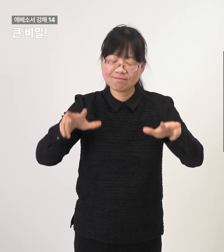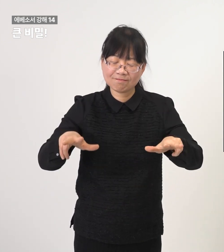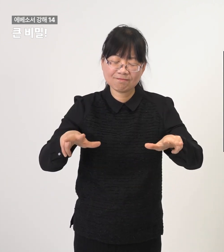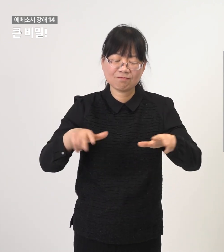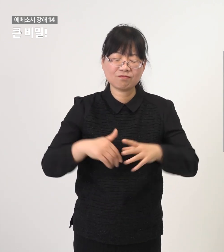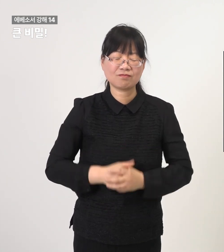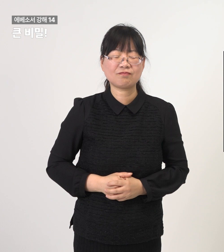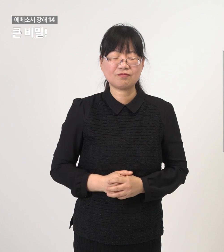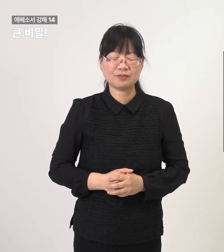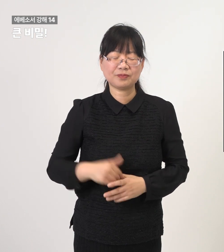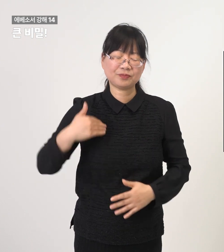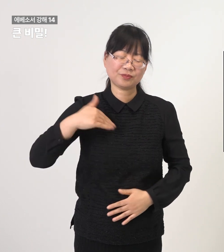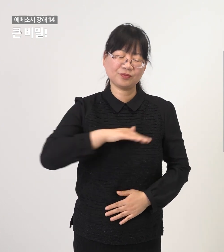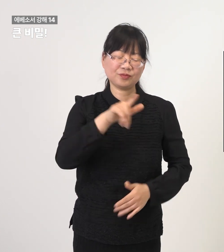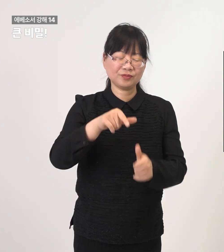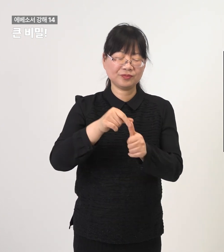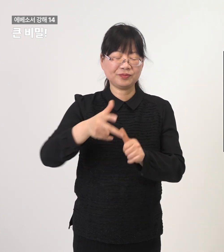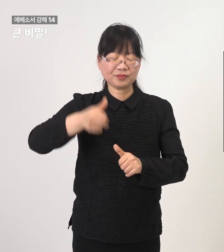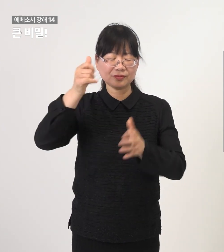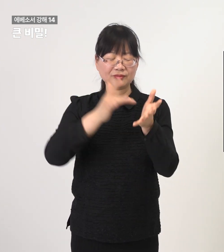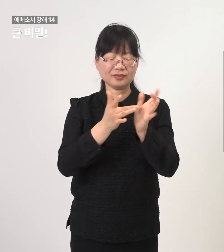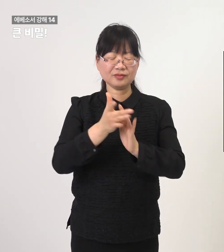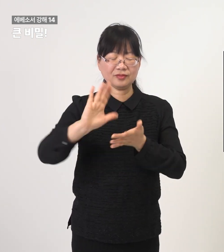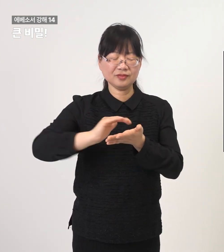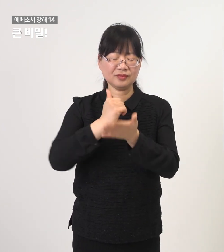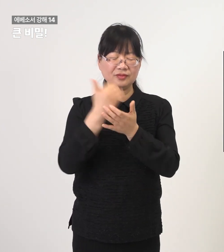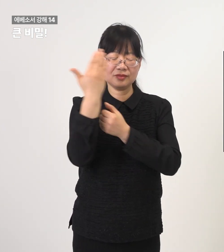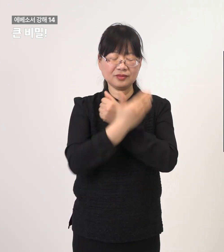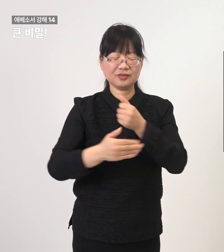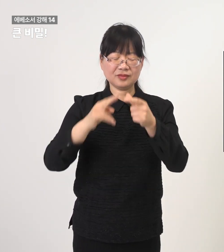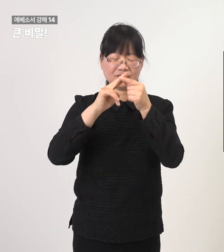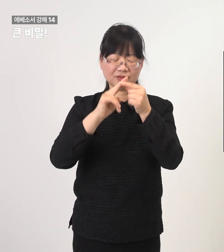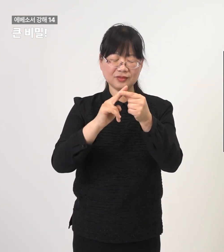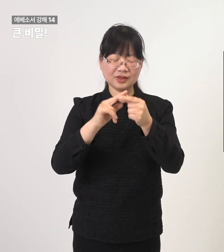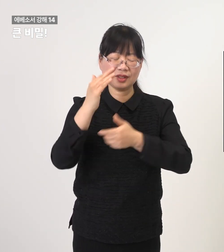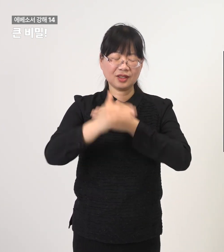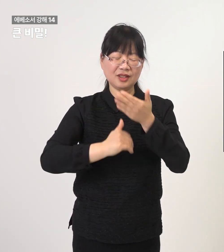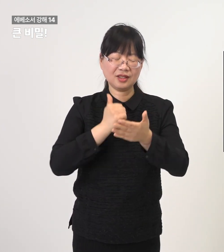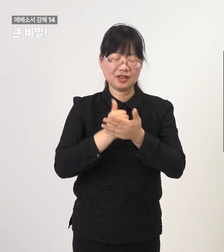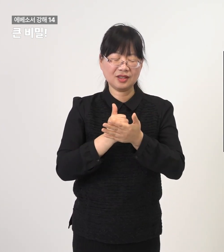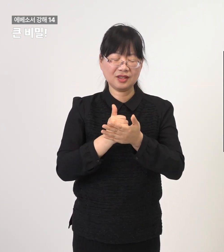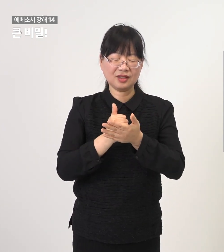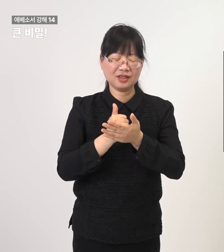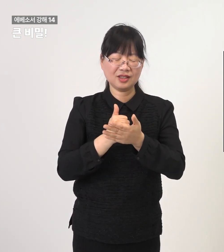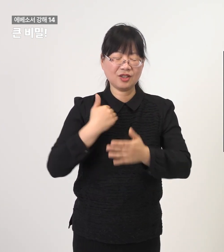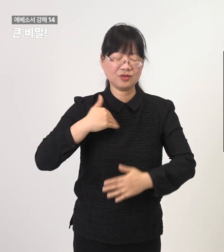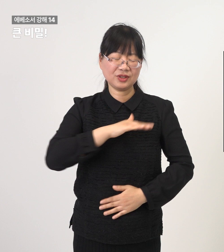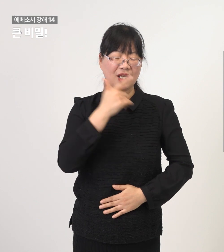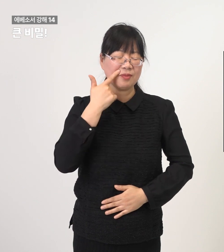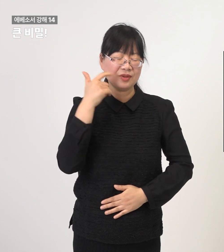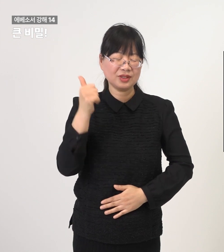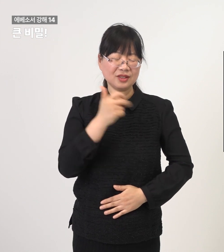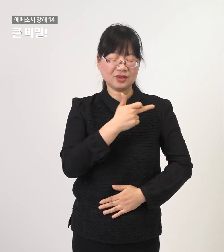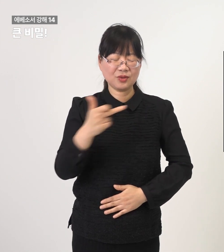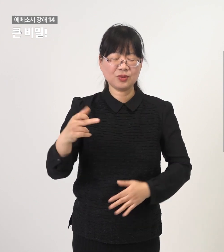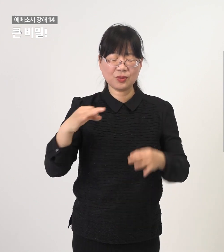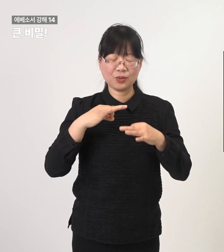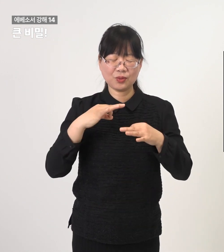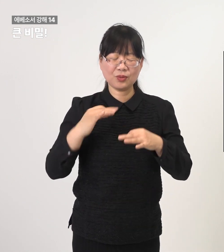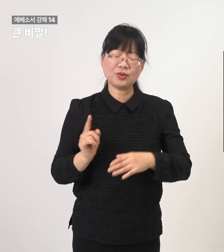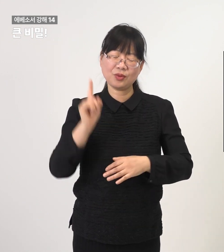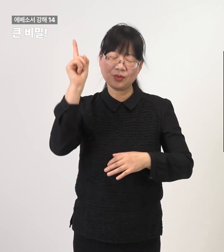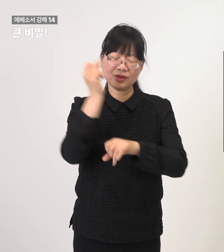지금은 우리 구주 예수 그리스도의 은혜와 하나님 우리 아버지의 크고도